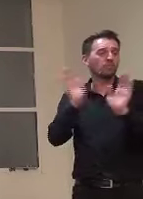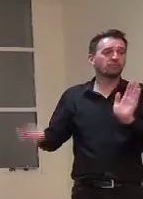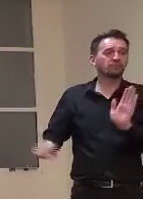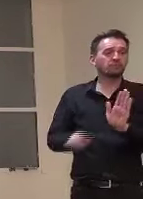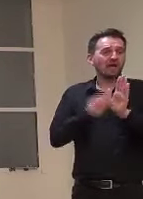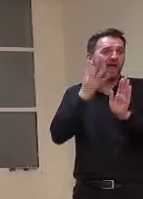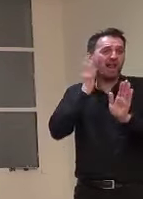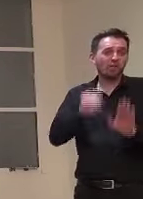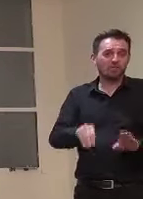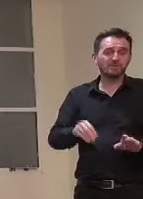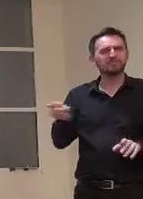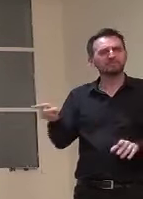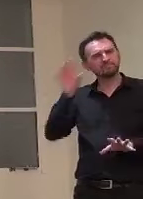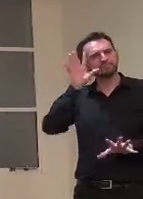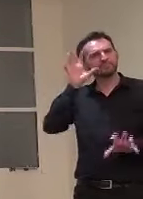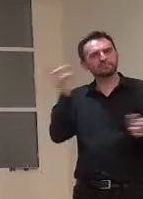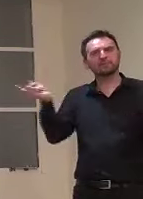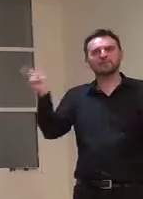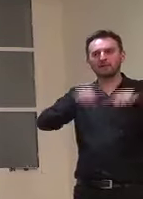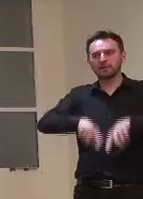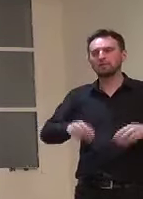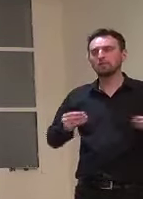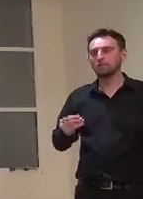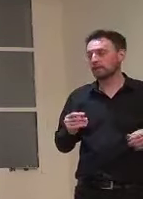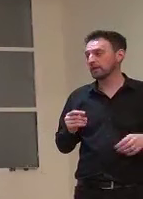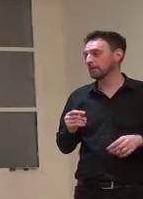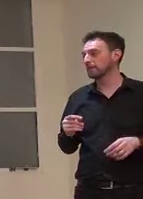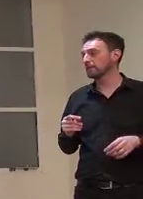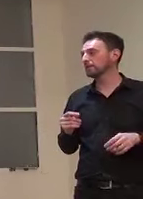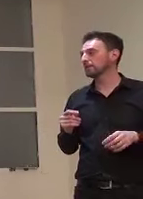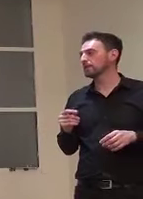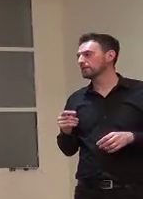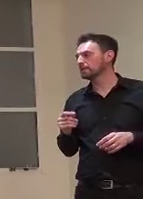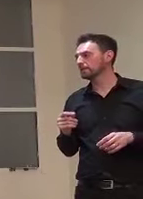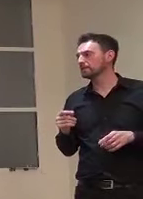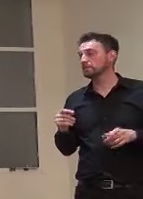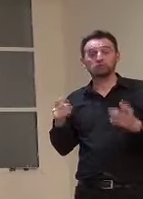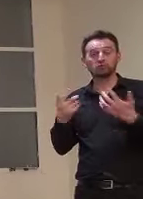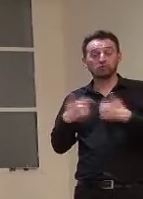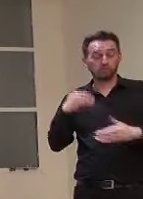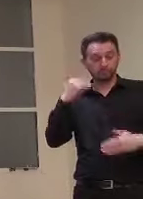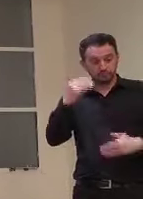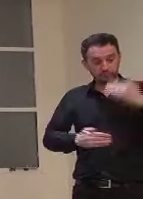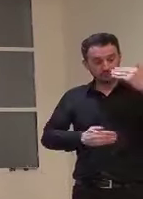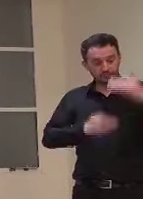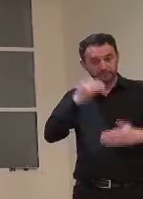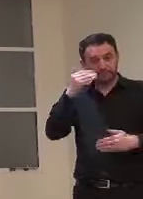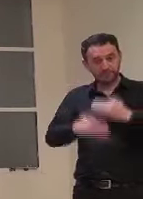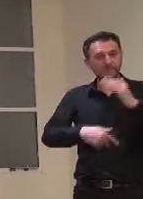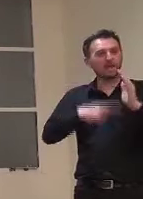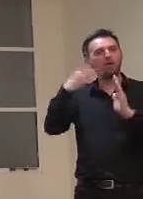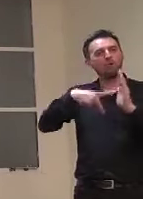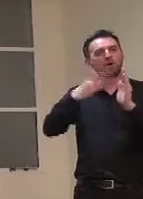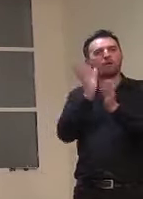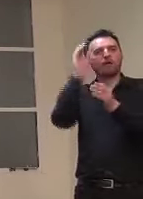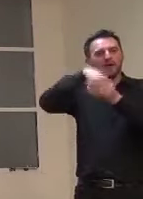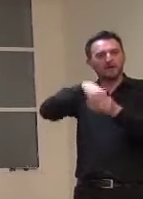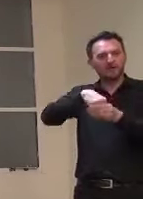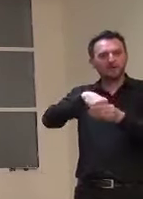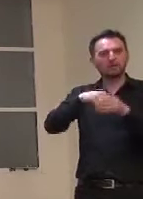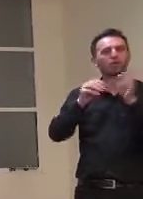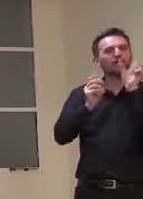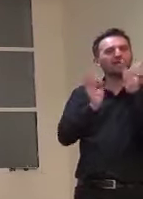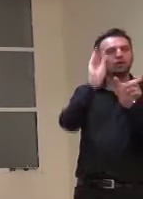esto lo traigo a colación porque me recordó que todos los giros y los movimientos que va tomando enfocado difusión o inclusiva